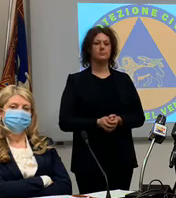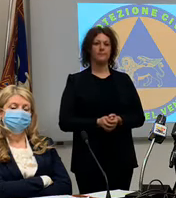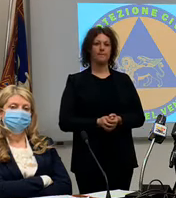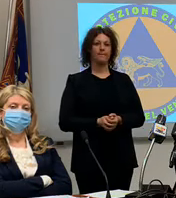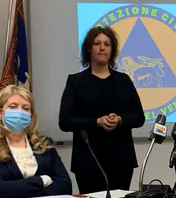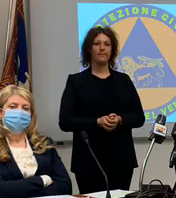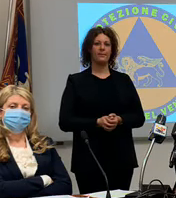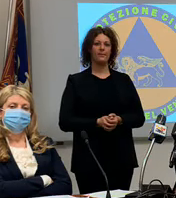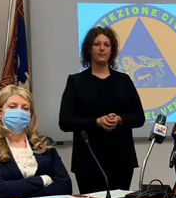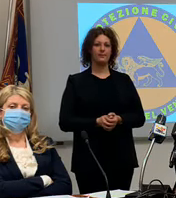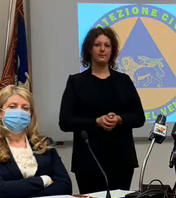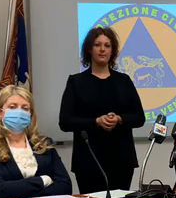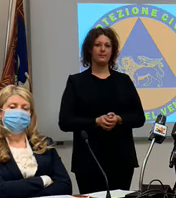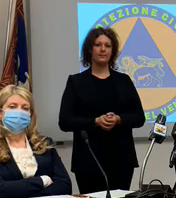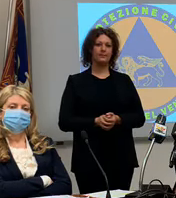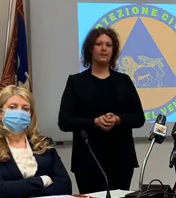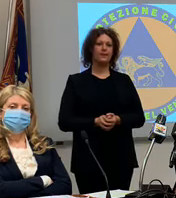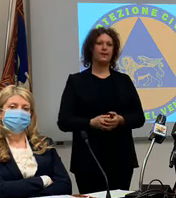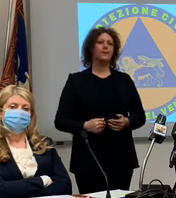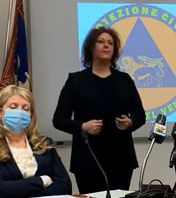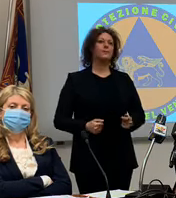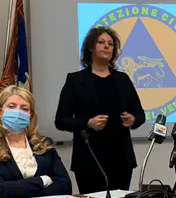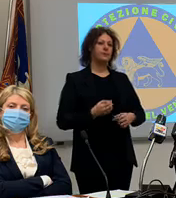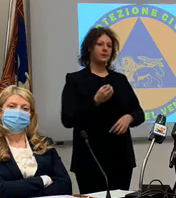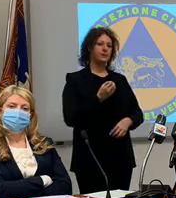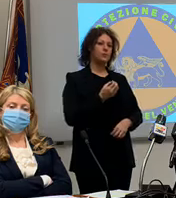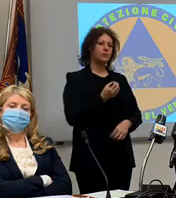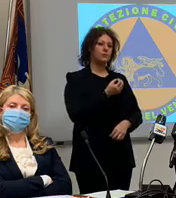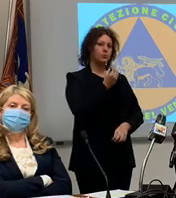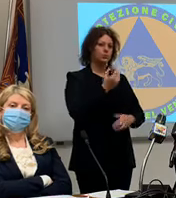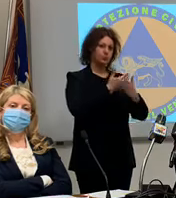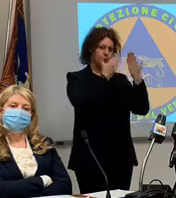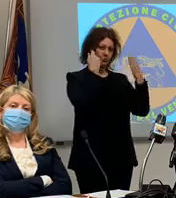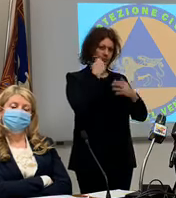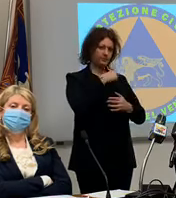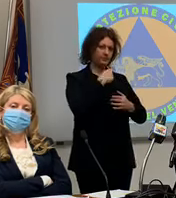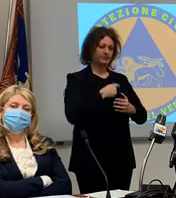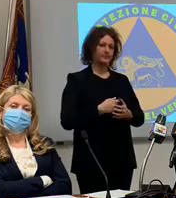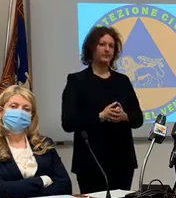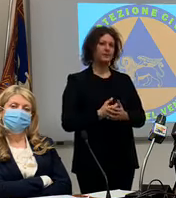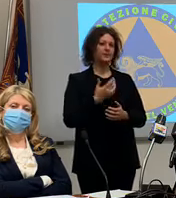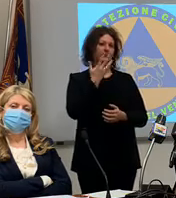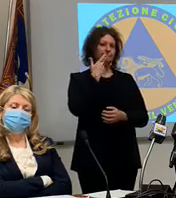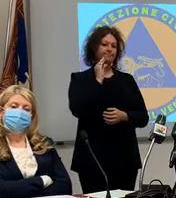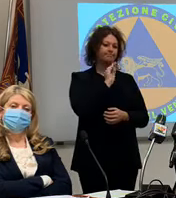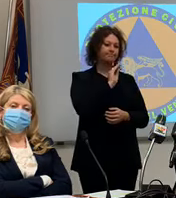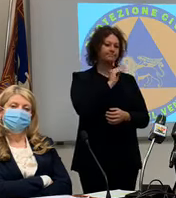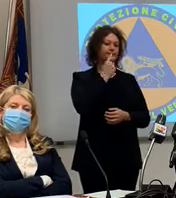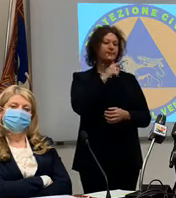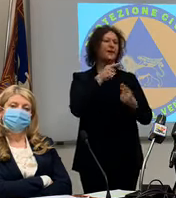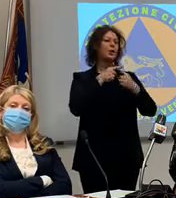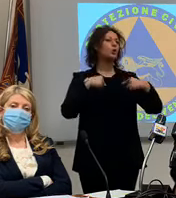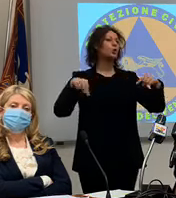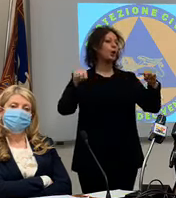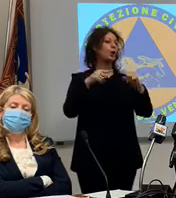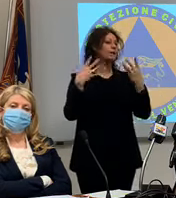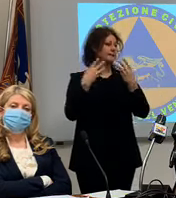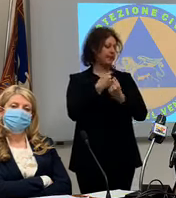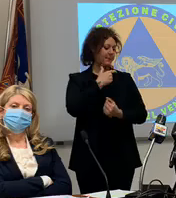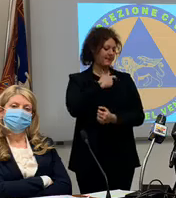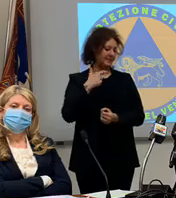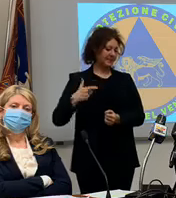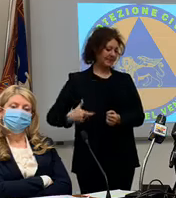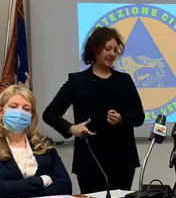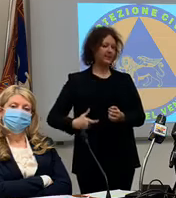Voice e poi bone Buongiorno presidente Io tornerei al all'incontro che avuto coi sindaci perché al di là lei ha